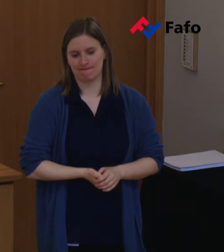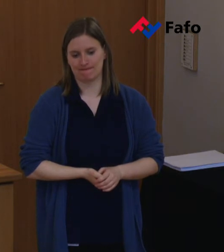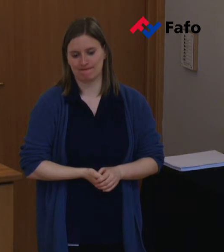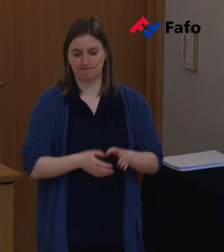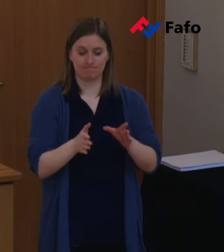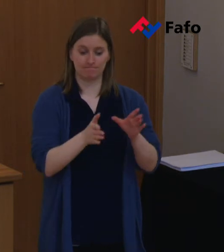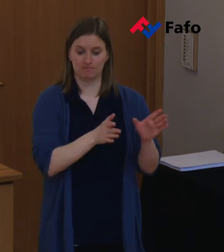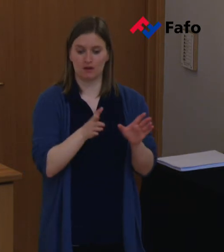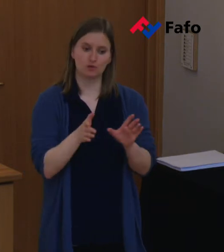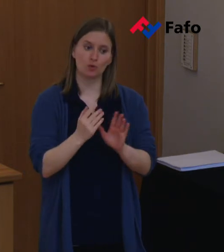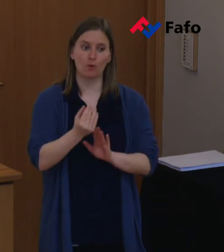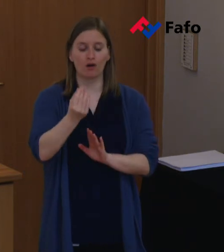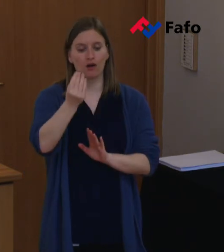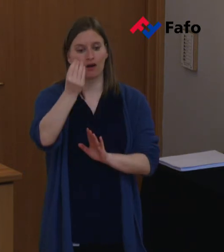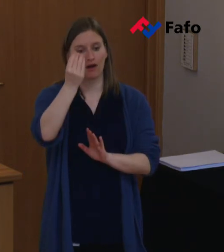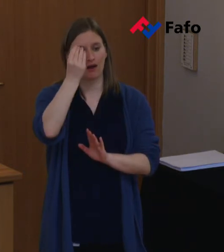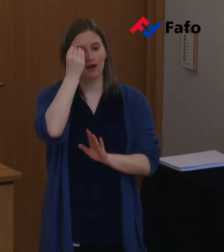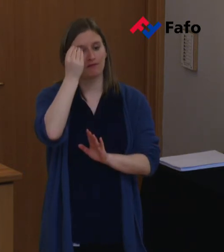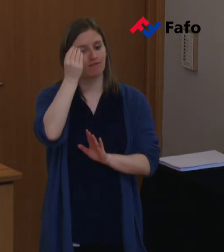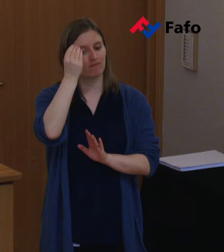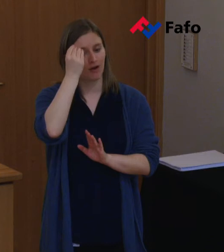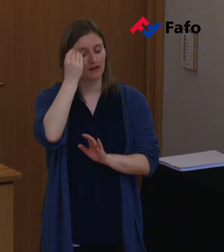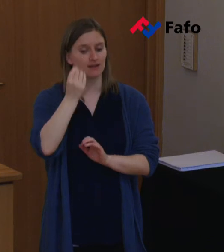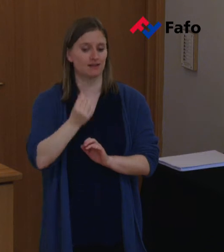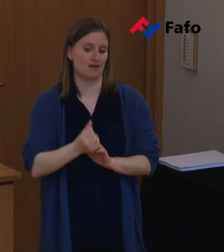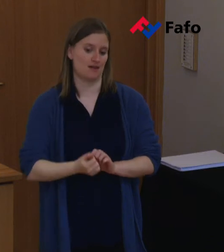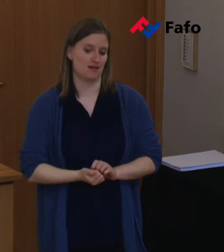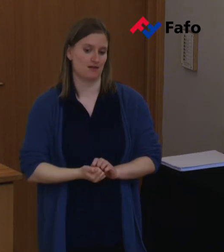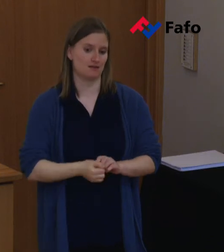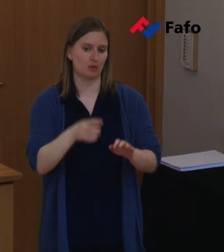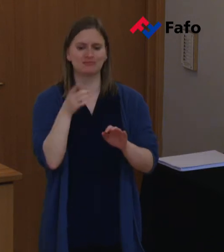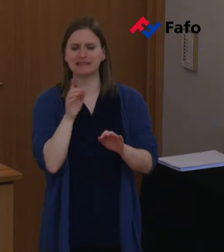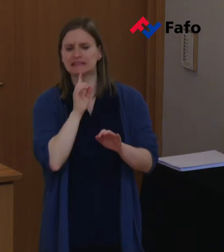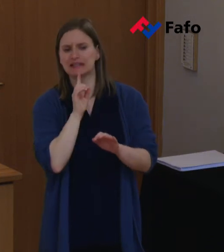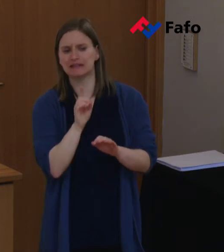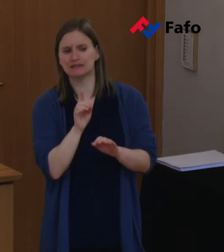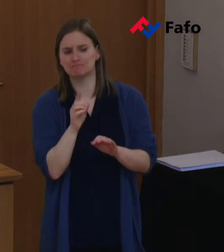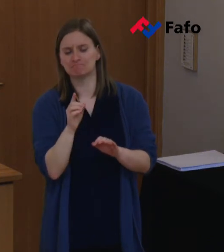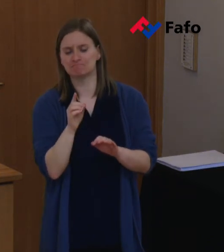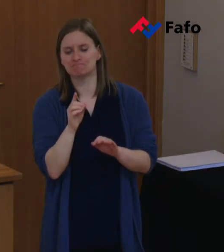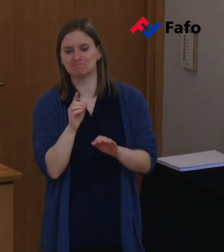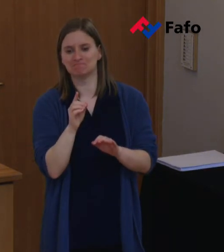Så kanskje erfaringene da, som det var nevnt her, så allerede.